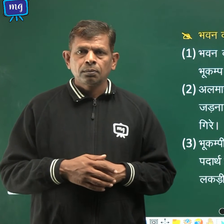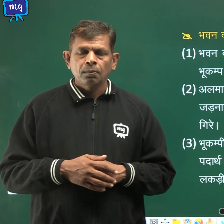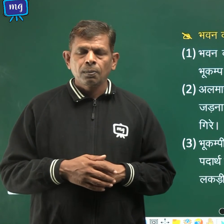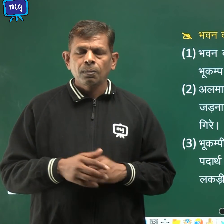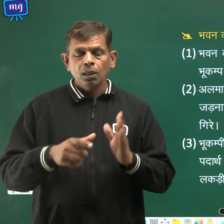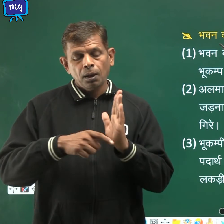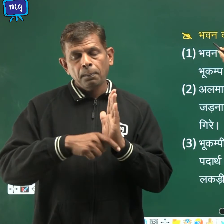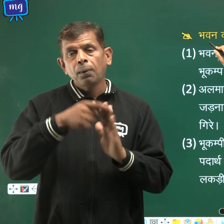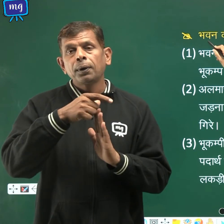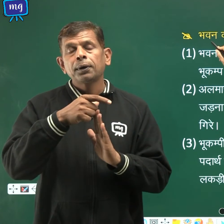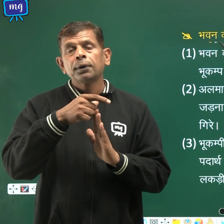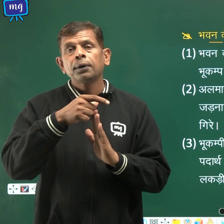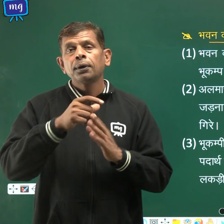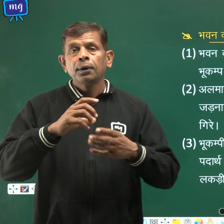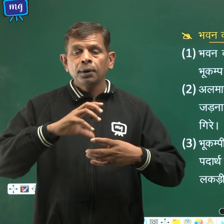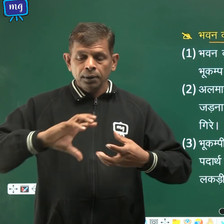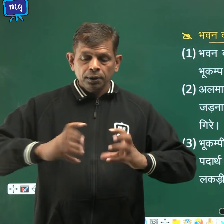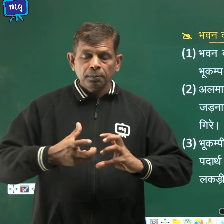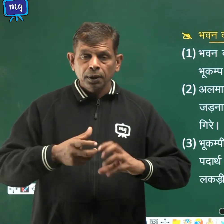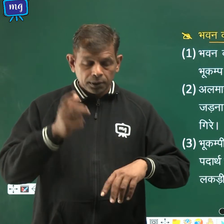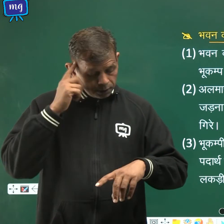भवन के निर्माण के समय